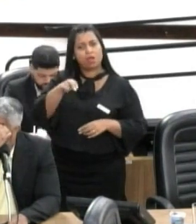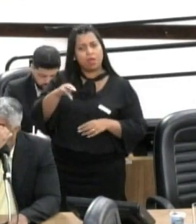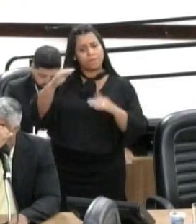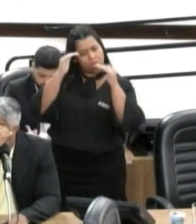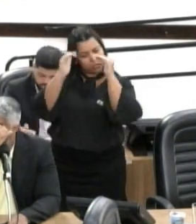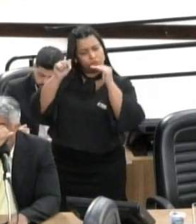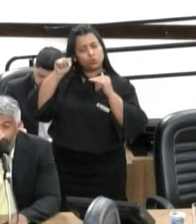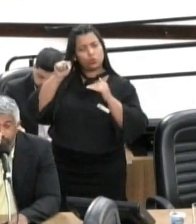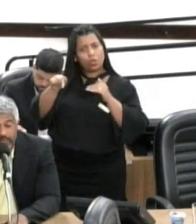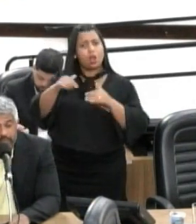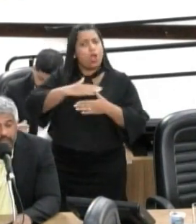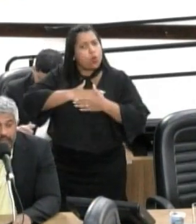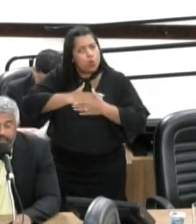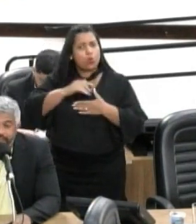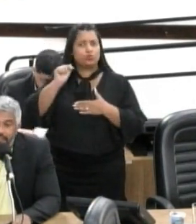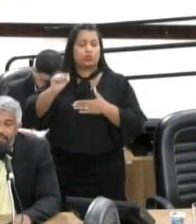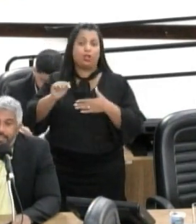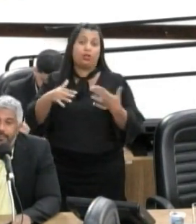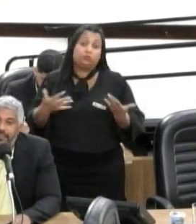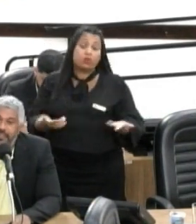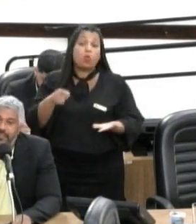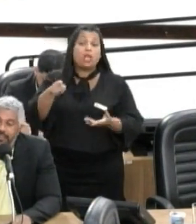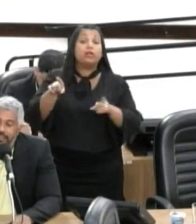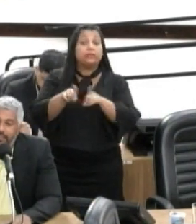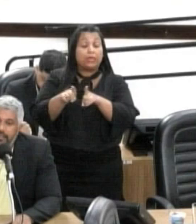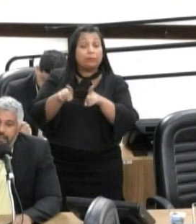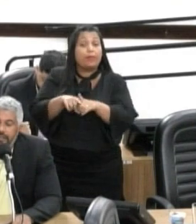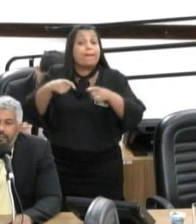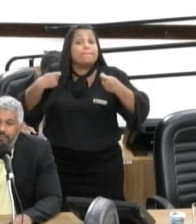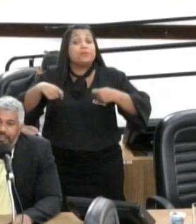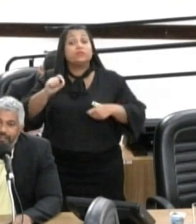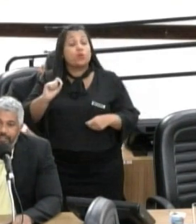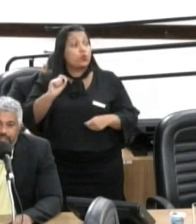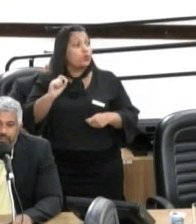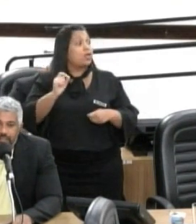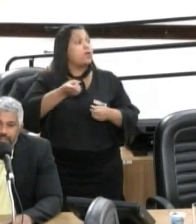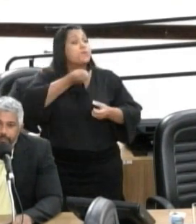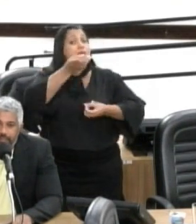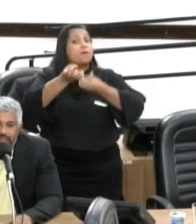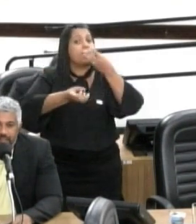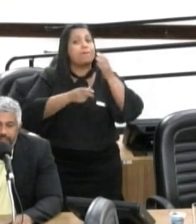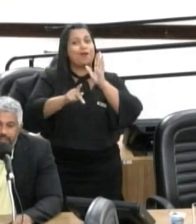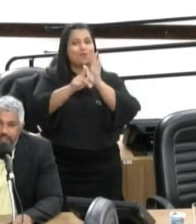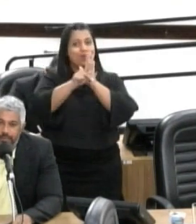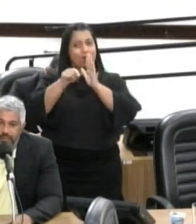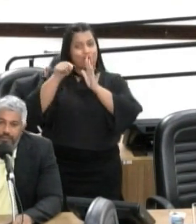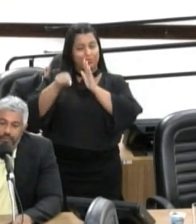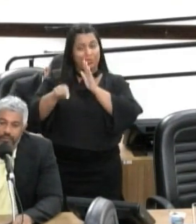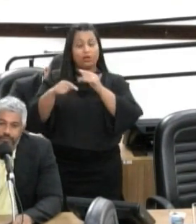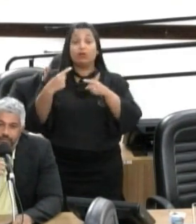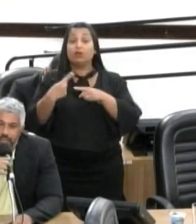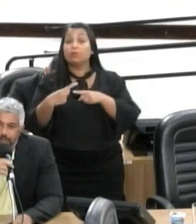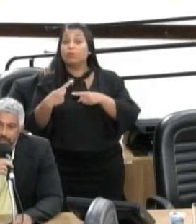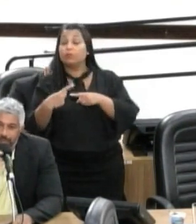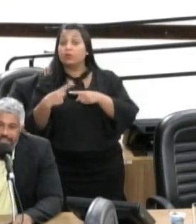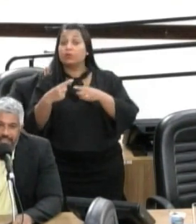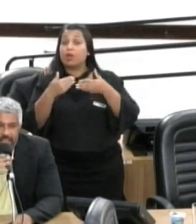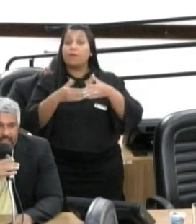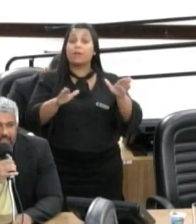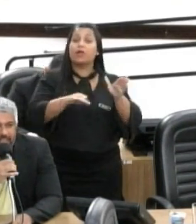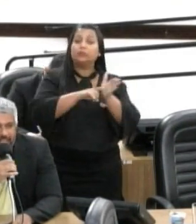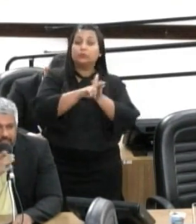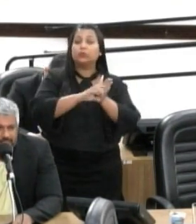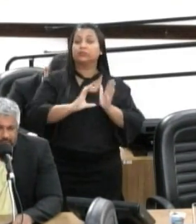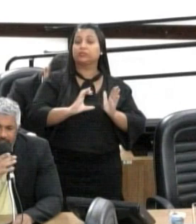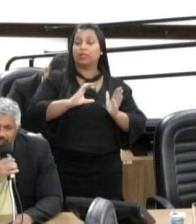Guilherme, gosto muito dele, e eu acho que ele também tem que falar a versão dele, porque foi aberto uma CI